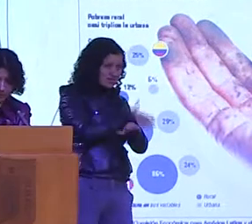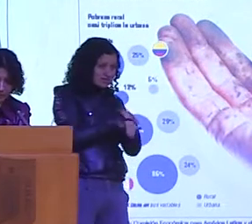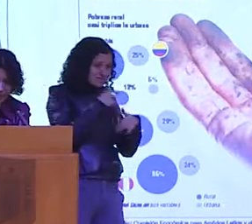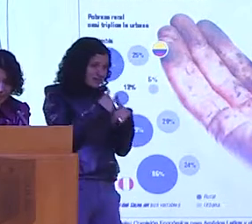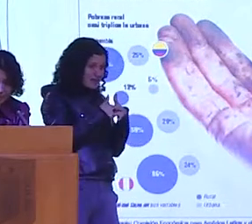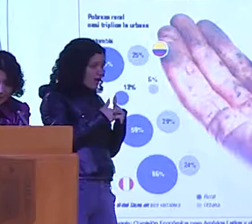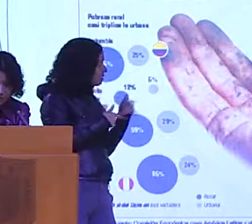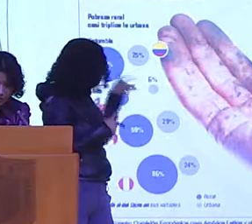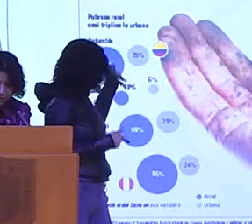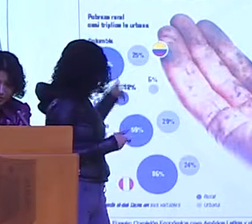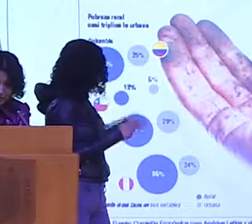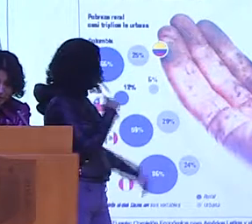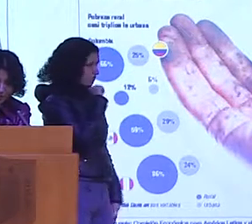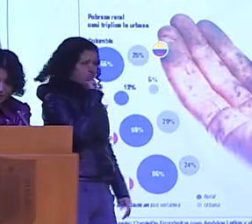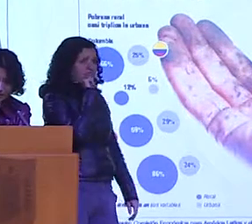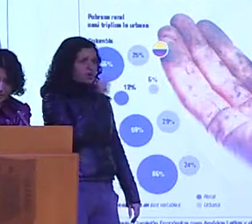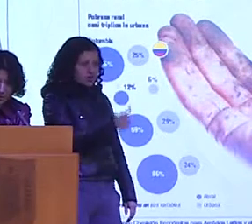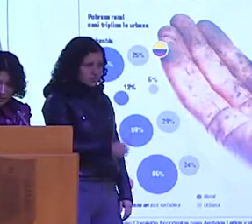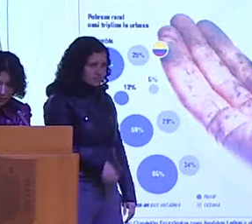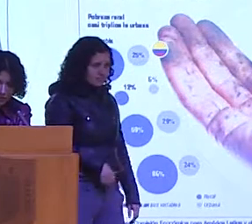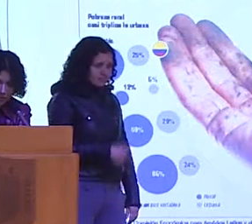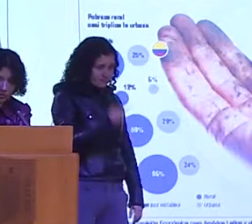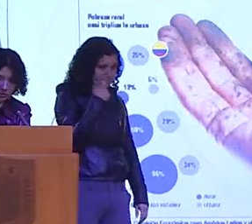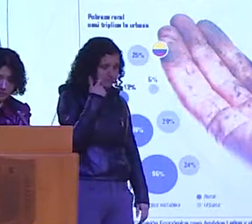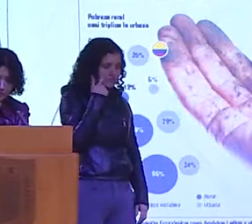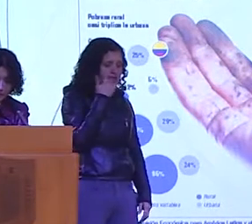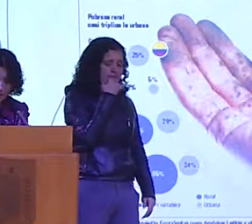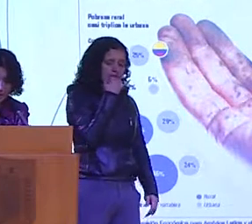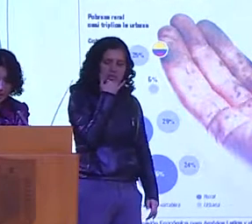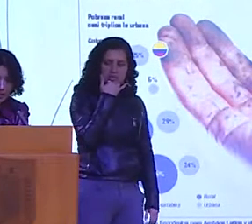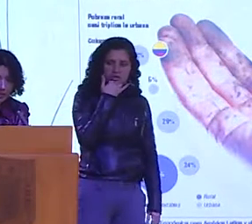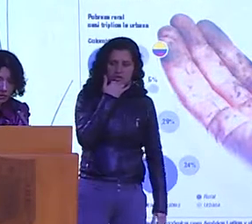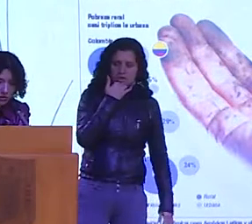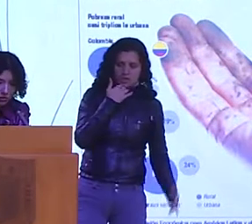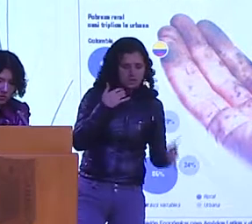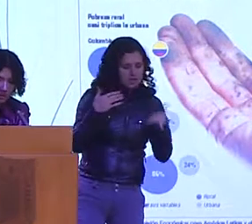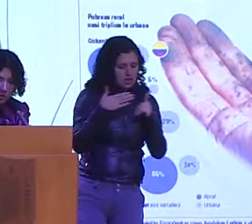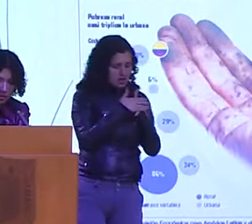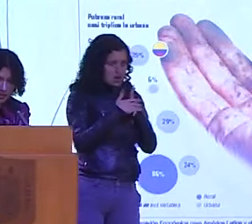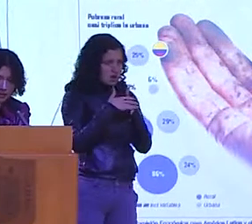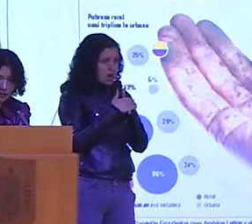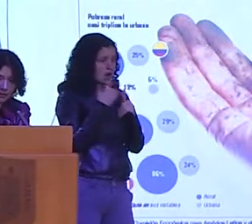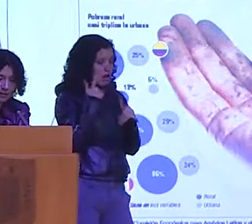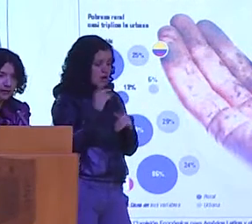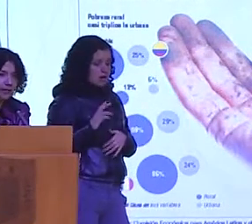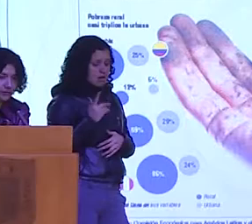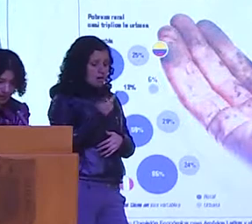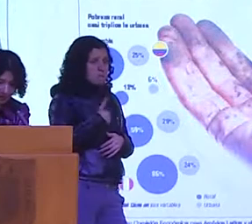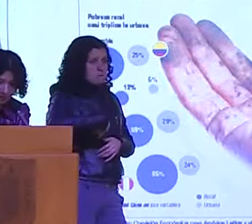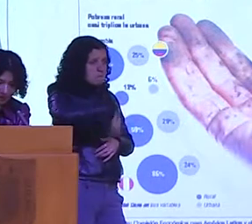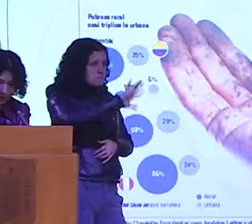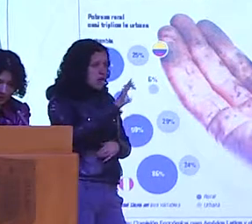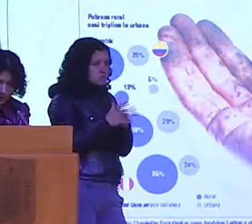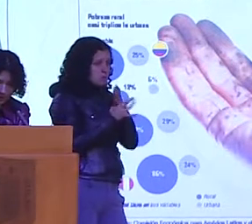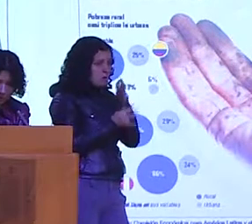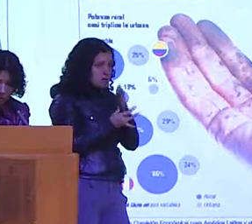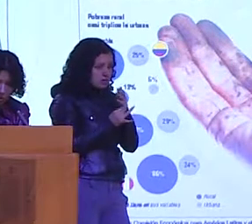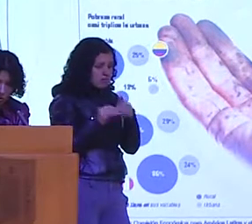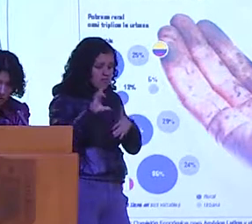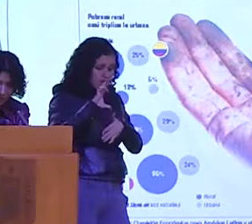agudizó. Quisiera contarles que se mira en la región la evolución de la pobreza y la indigencia en América